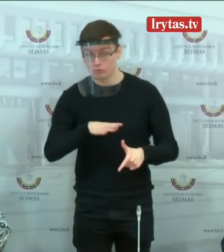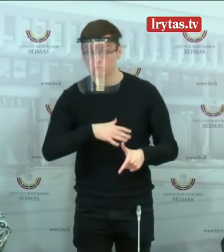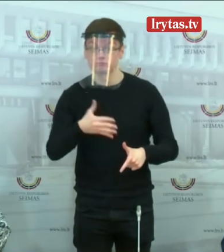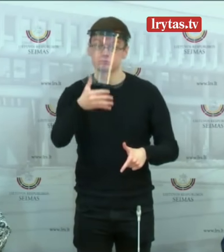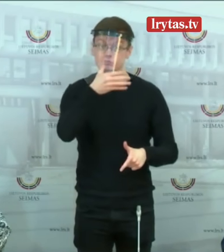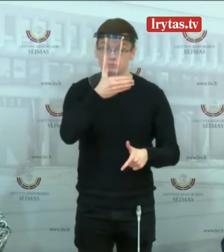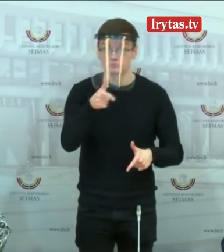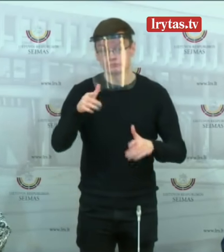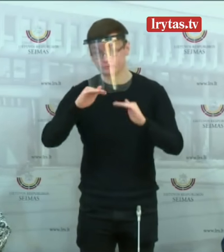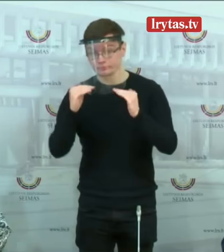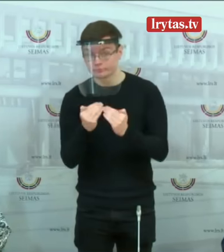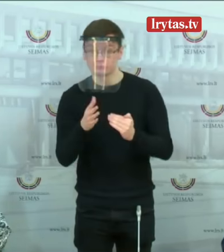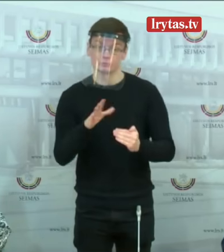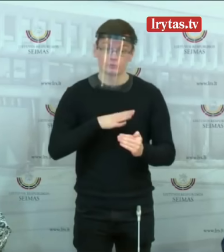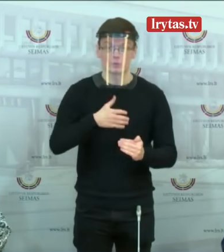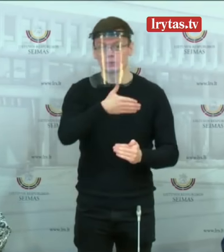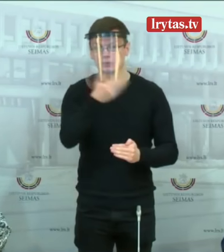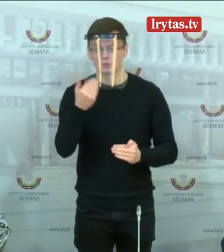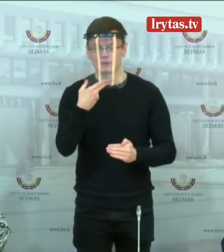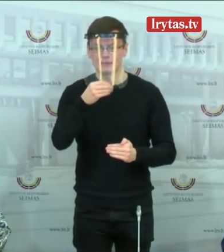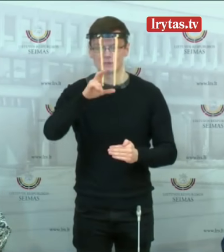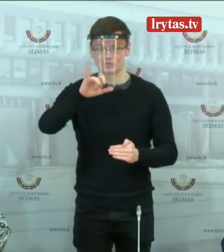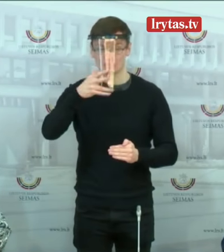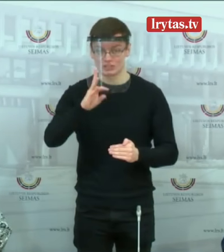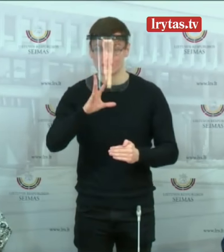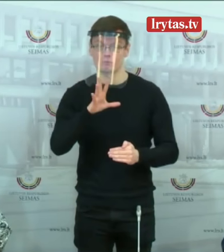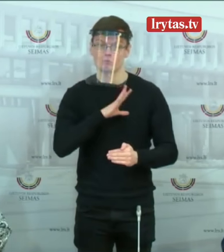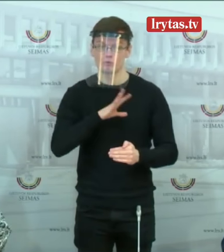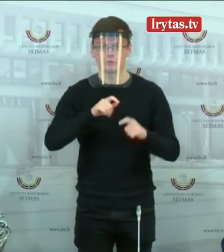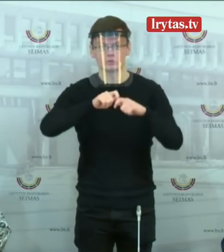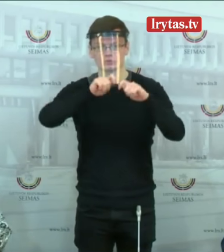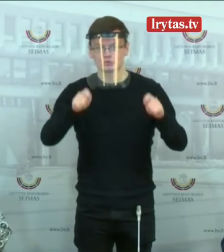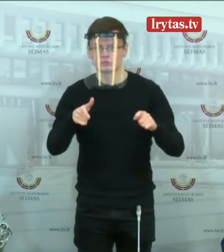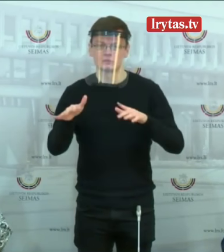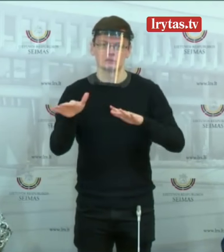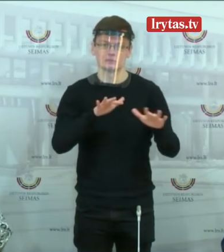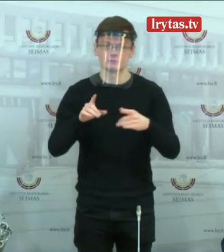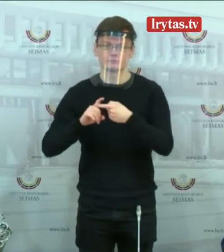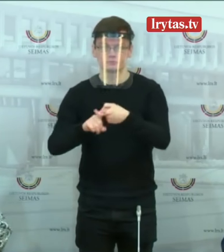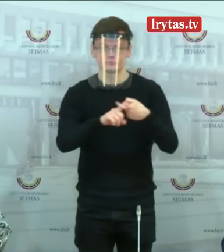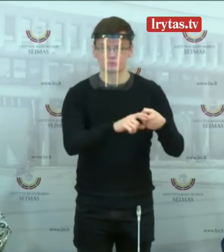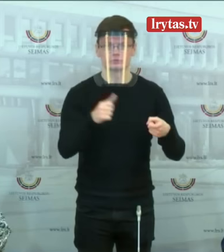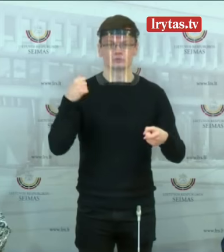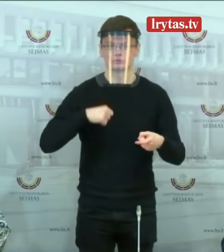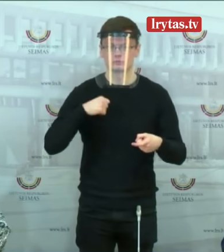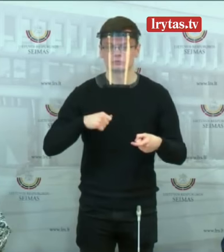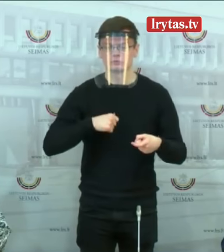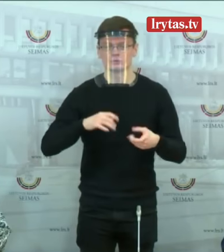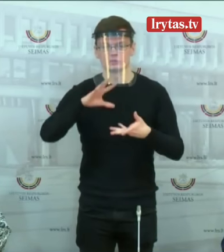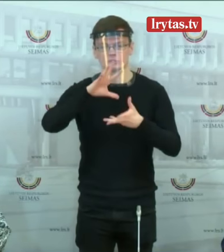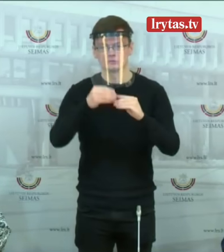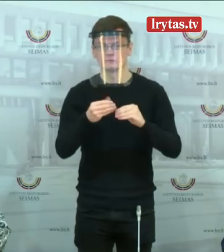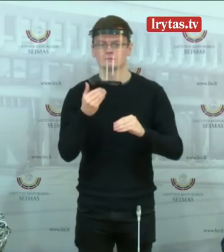izoliaciją. Ką matėme ir Nemenčinėje pačioje pradžioje, kad tikrai, na, iš atvejų, iš sąlytų turėjusių asmenų buvo keletas tokių,